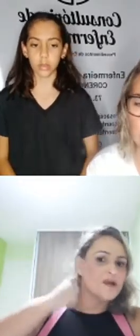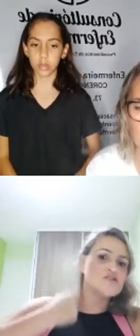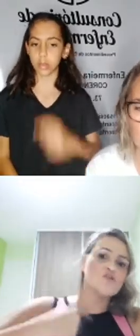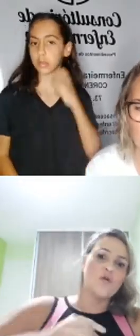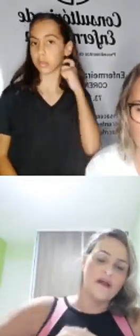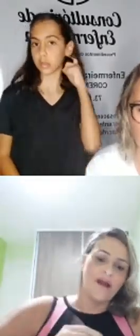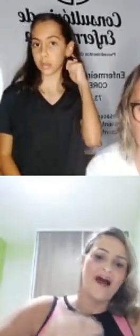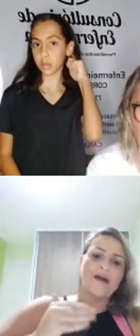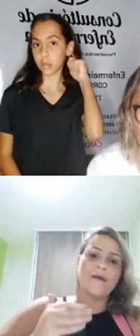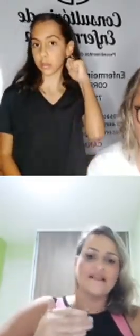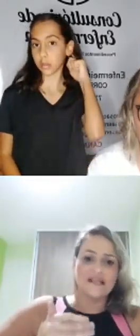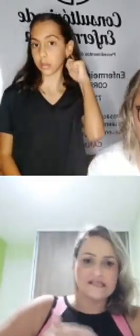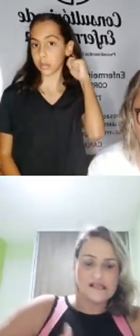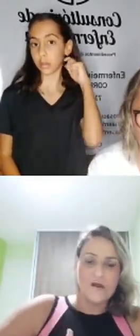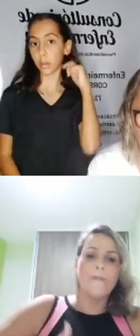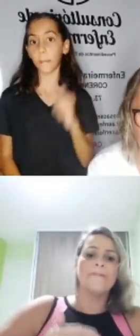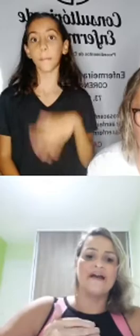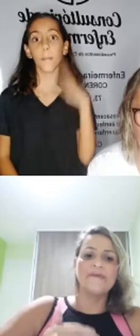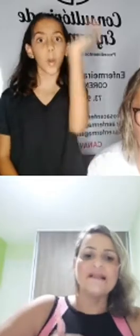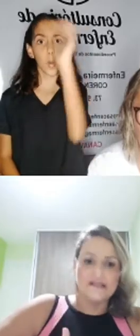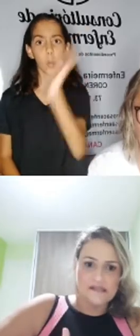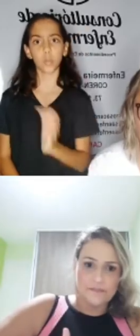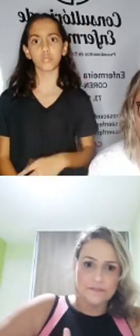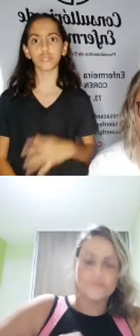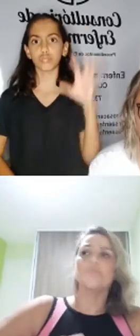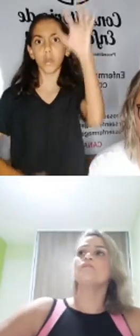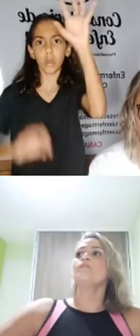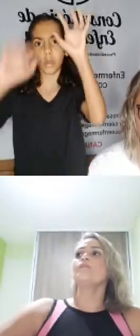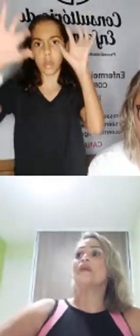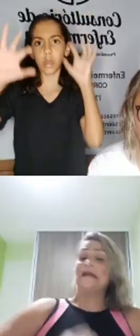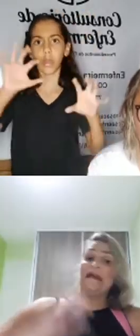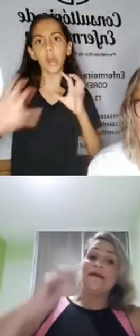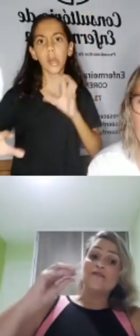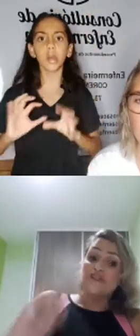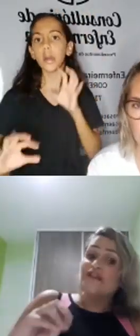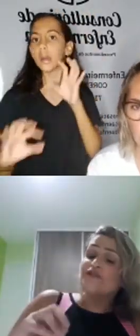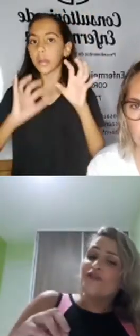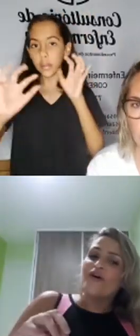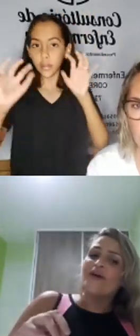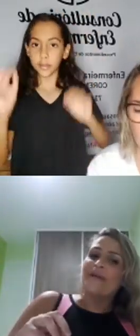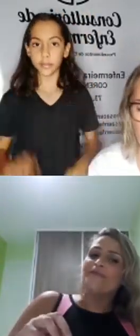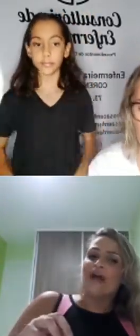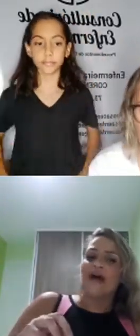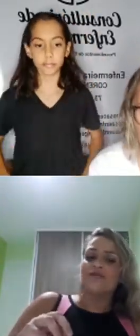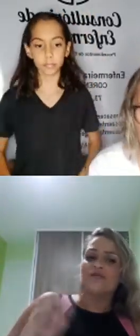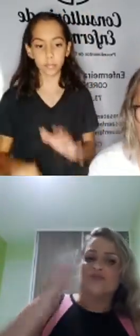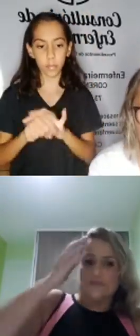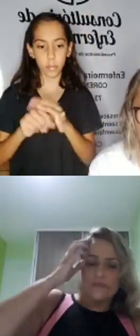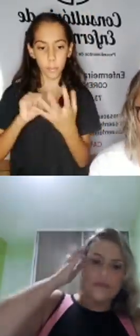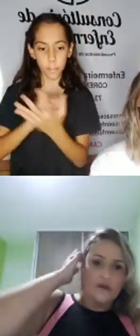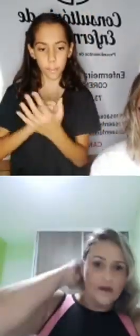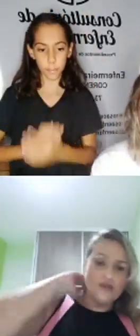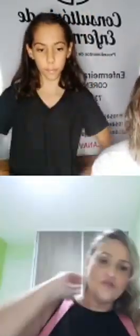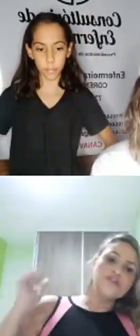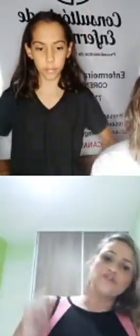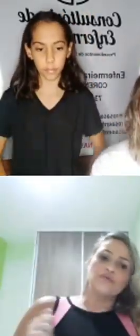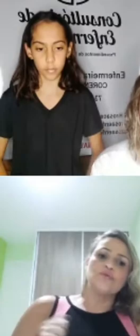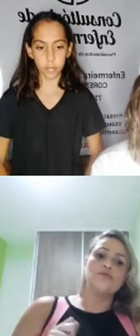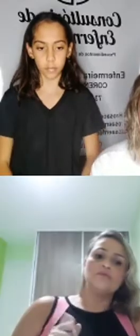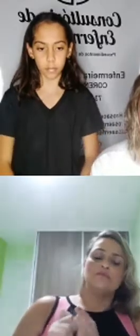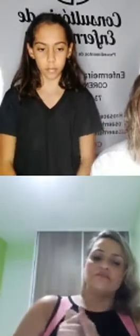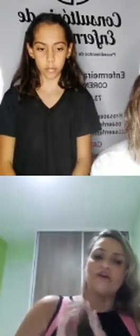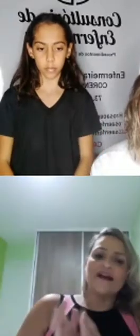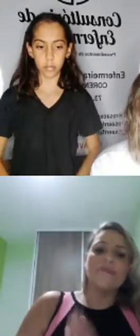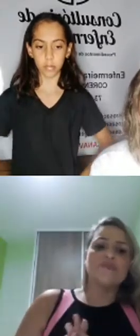Covid passou, a amamentação permanece. Vírus foram capturados em um